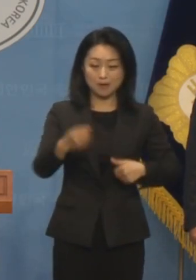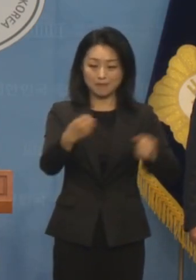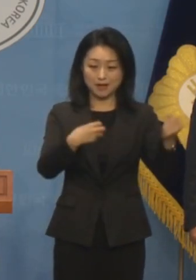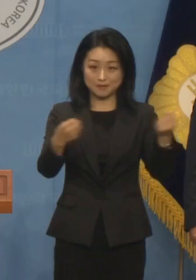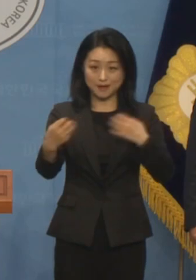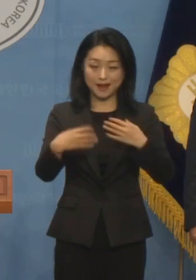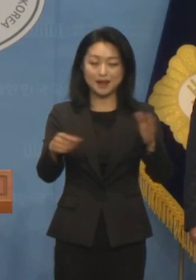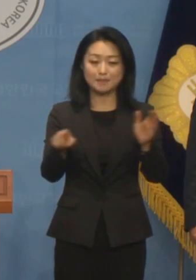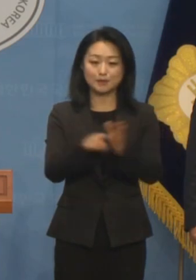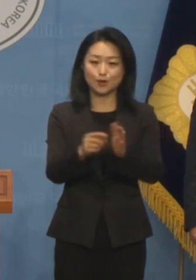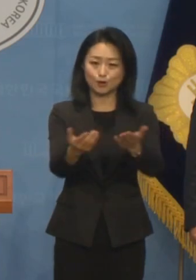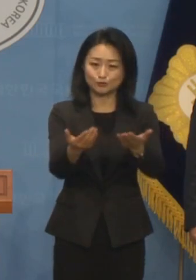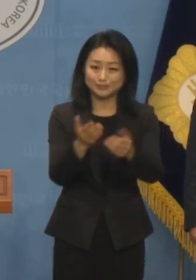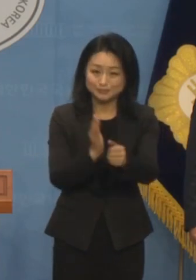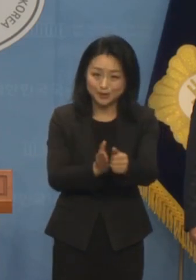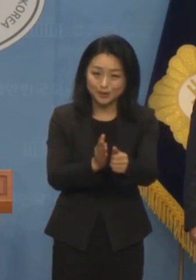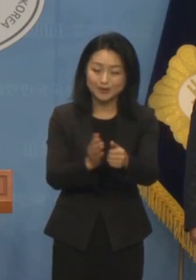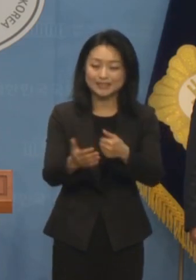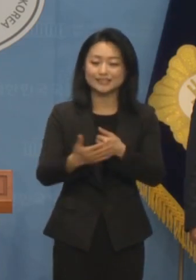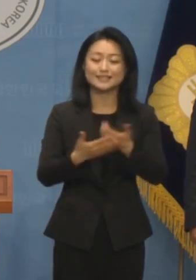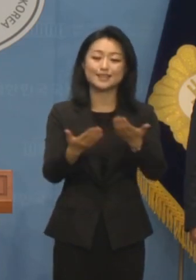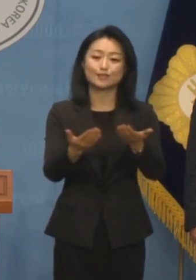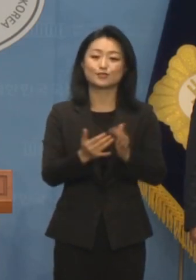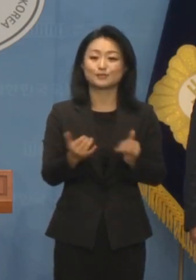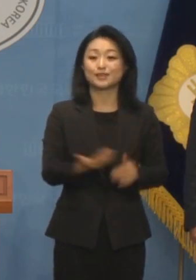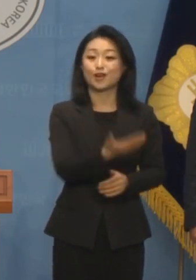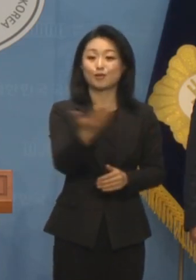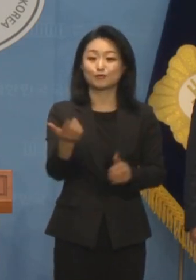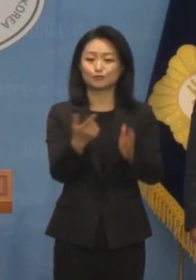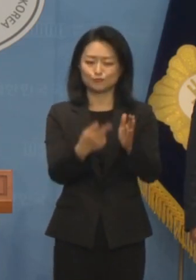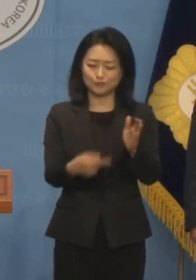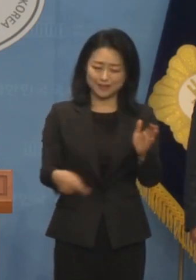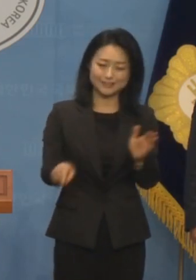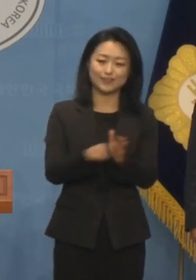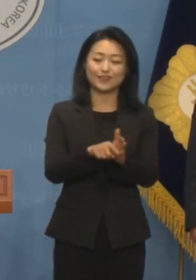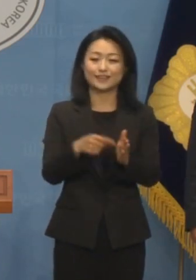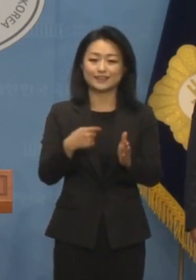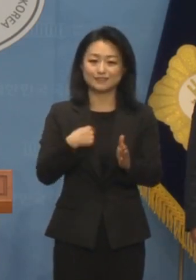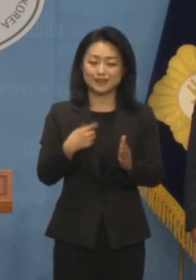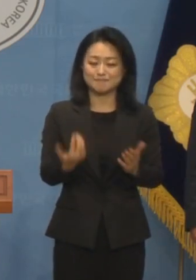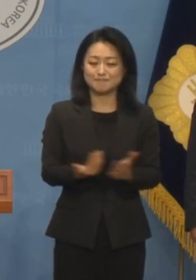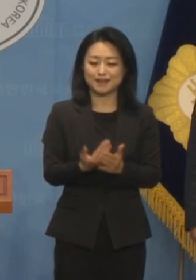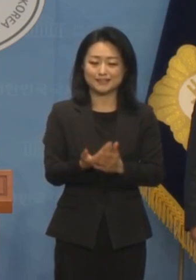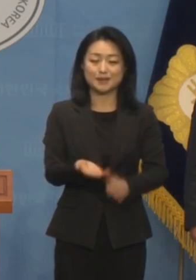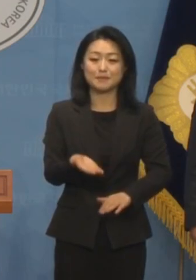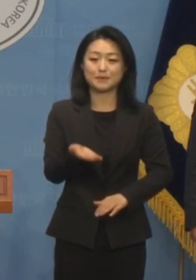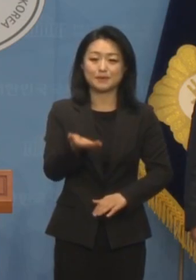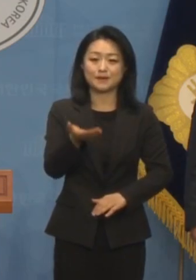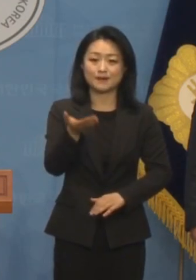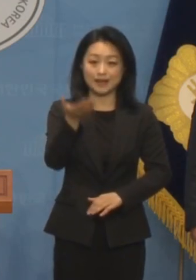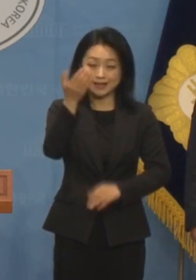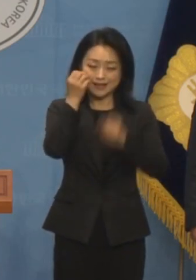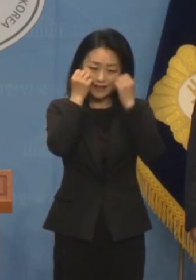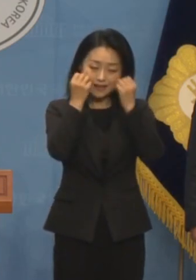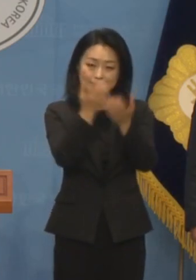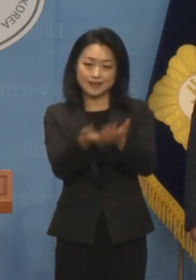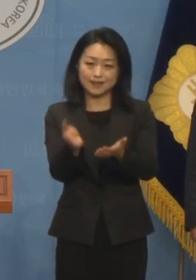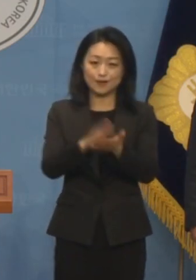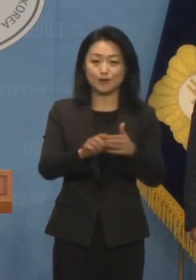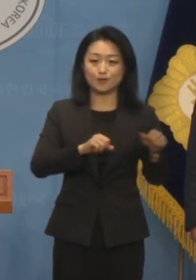필요하다라고 믿어주시고 지지해주시는 국민들을 위해서라도 계속 성장하고 끝까지